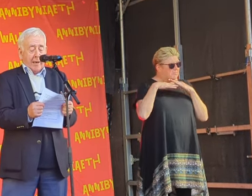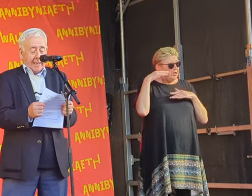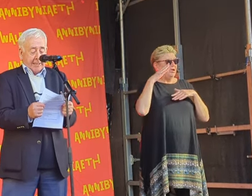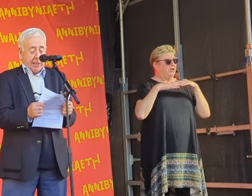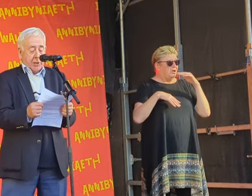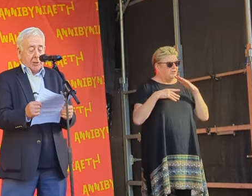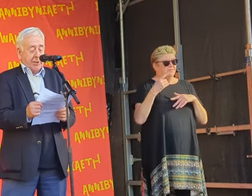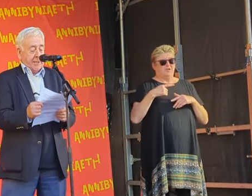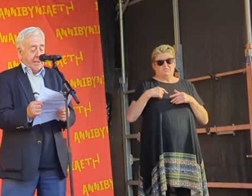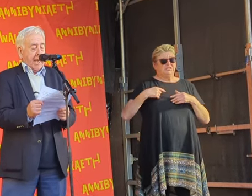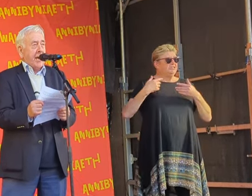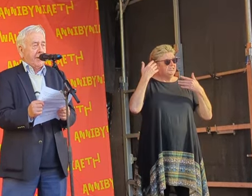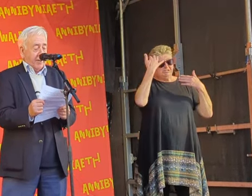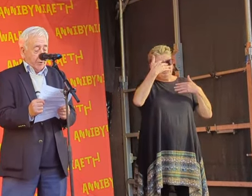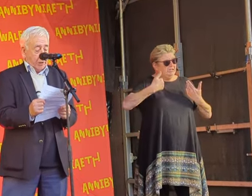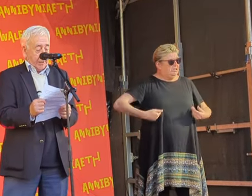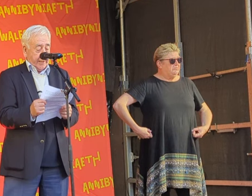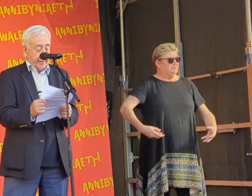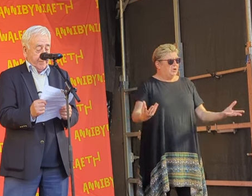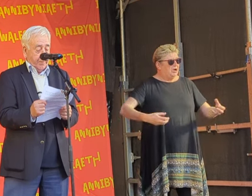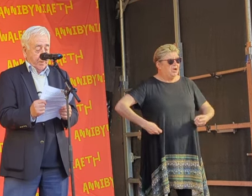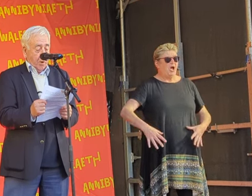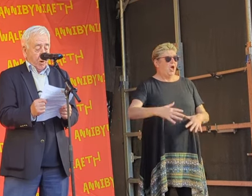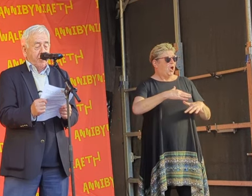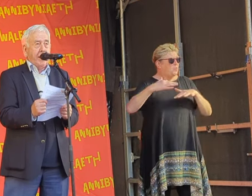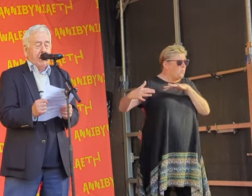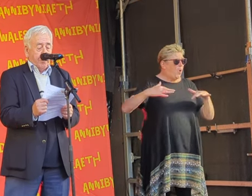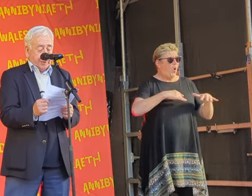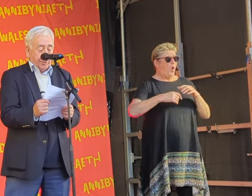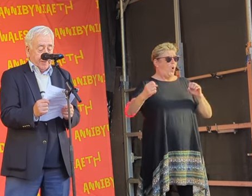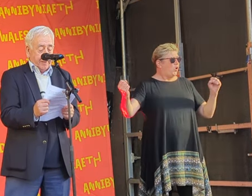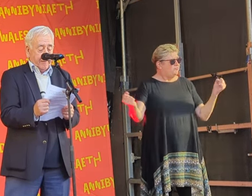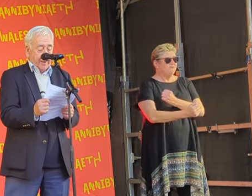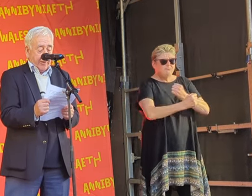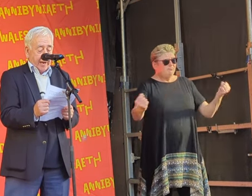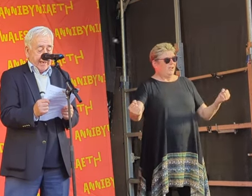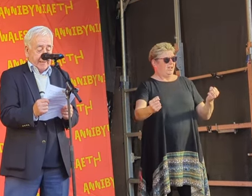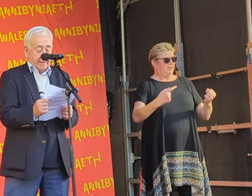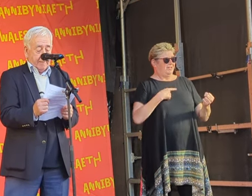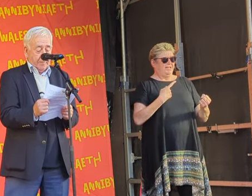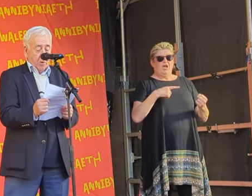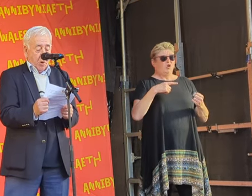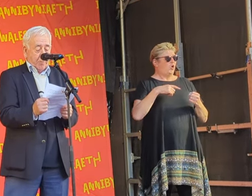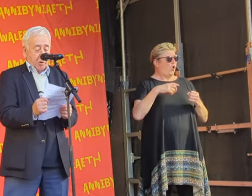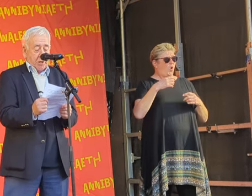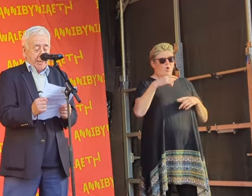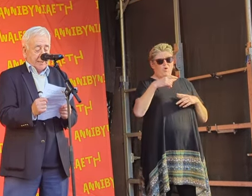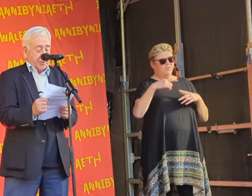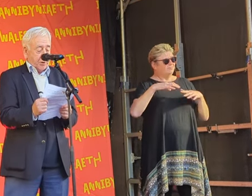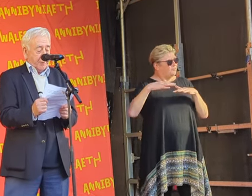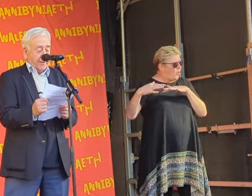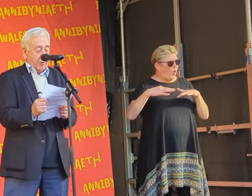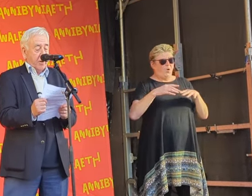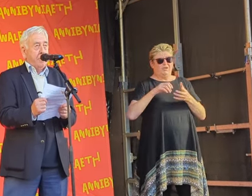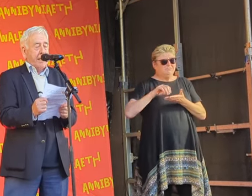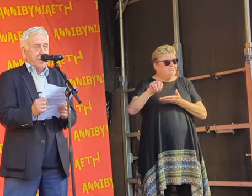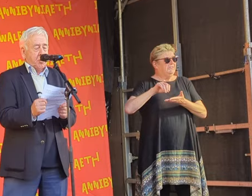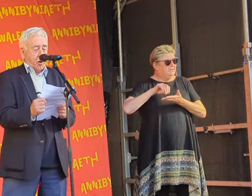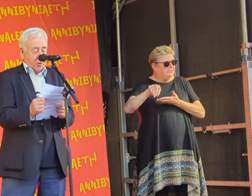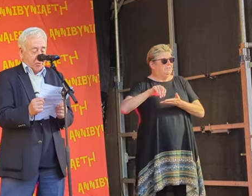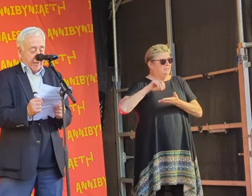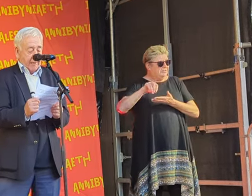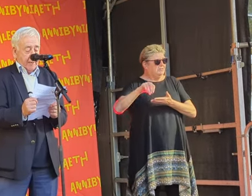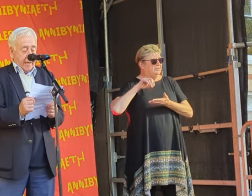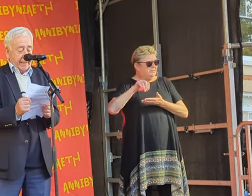o wariant hirthig ar arfau niwclear, o ryfeloedd lloerig fel Irac, o brosiectau dridfawr